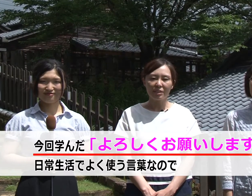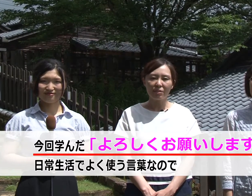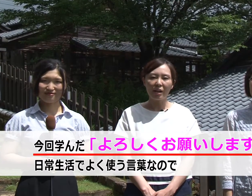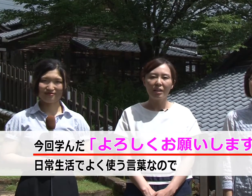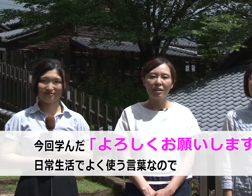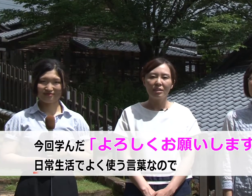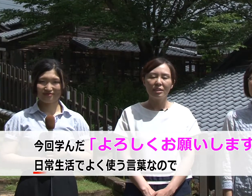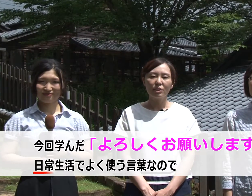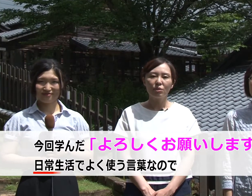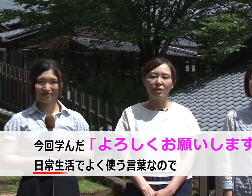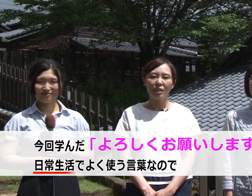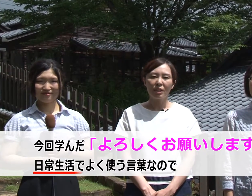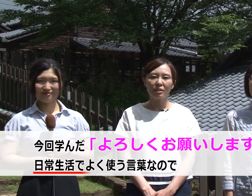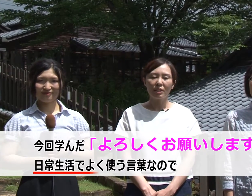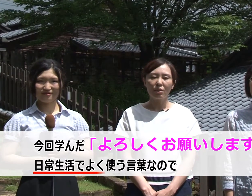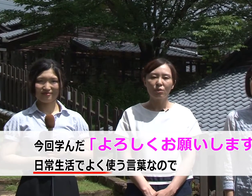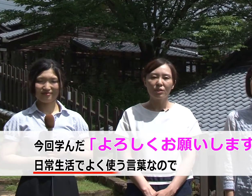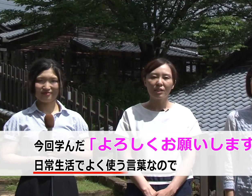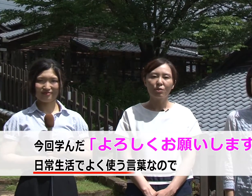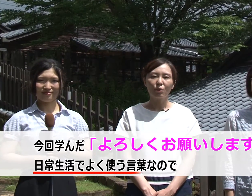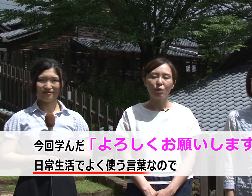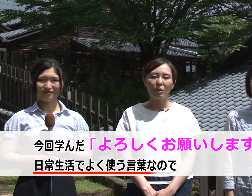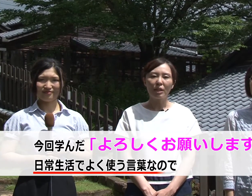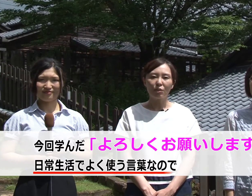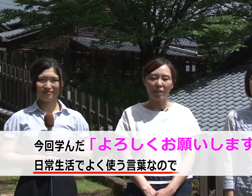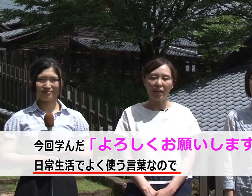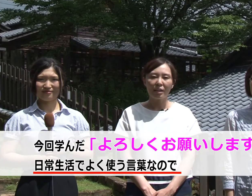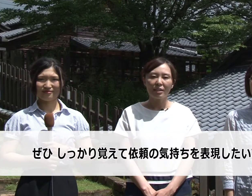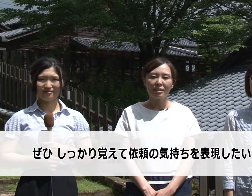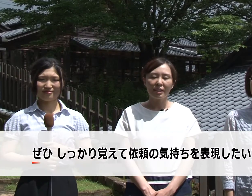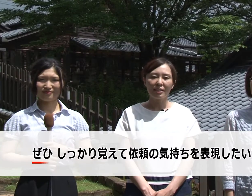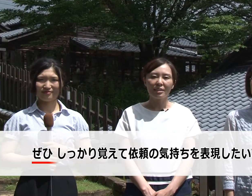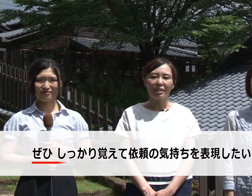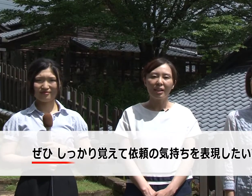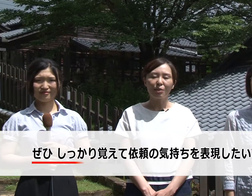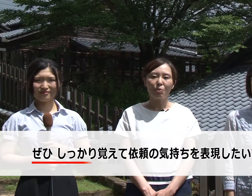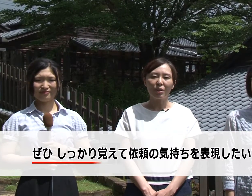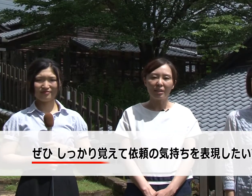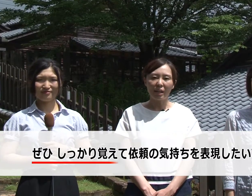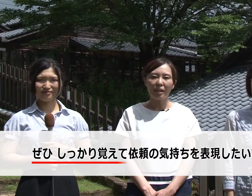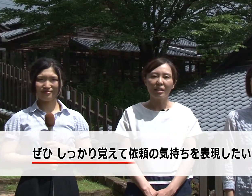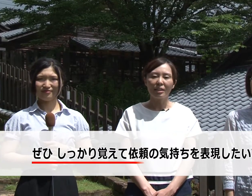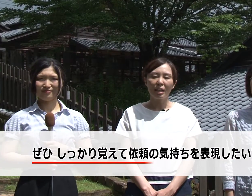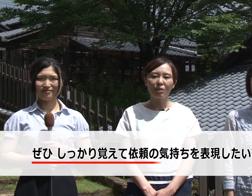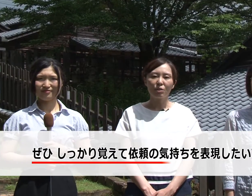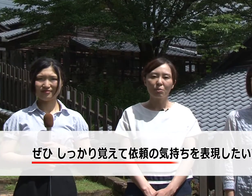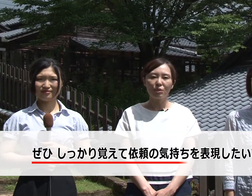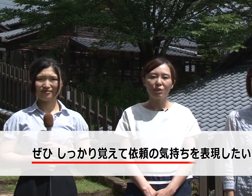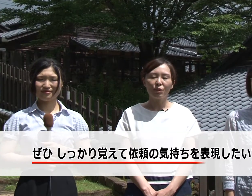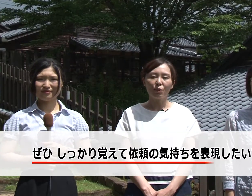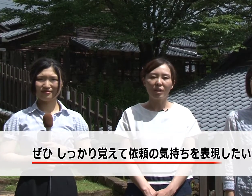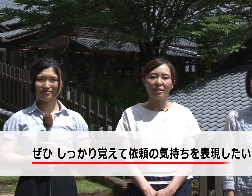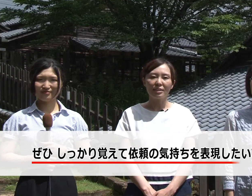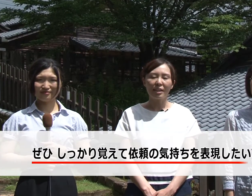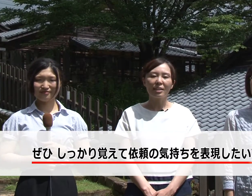は日常生活でよく使う言葉なので、ぜひしっかり覚えて偉大の気持ちを表現したいです